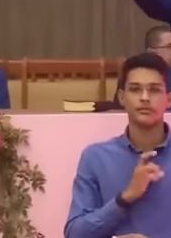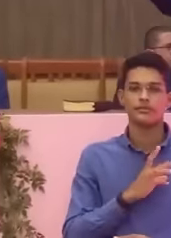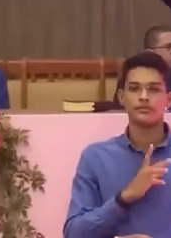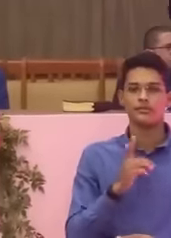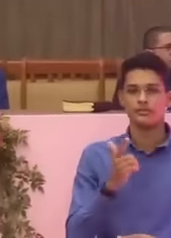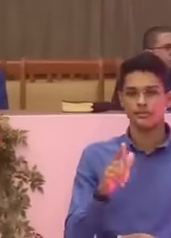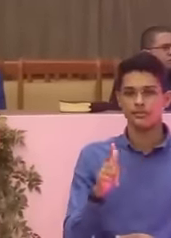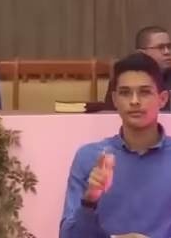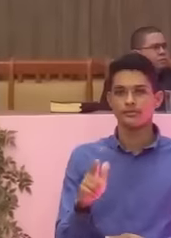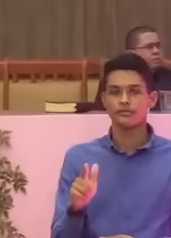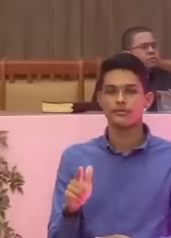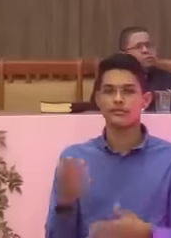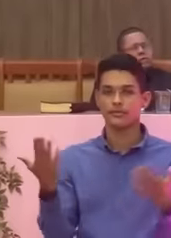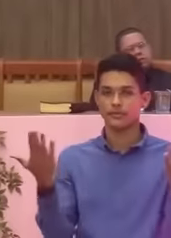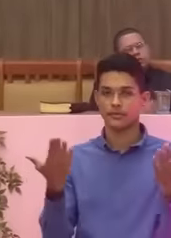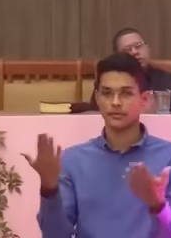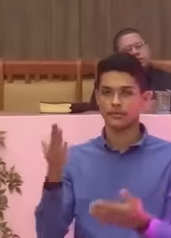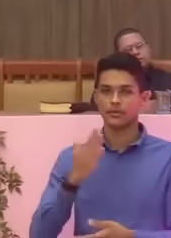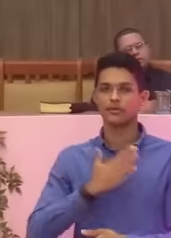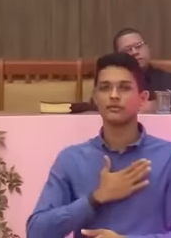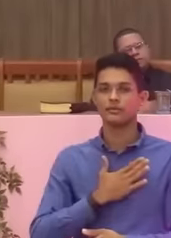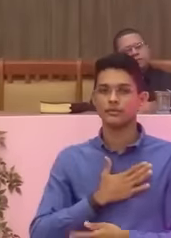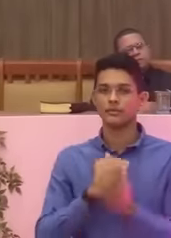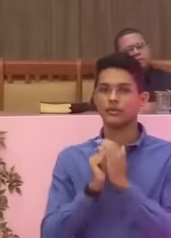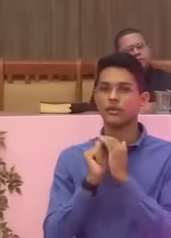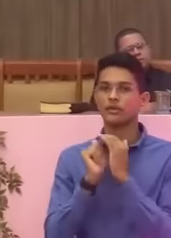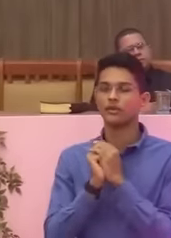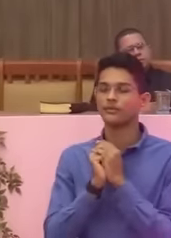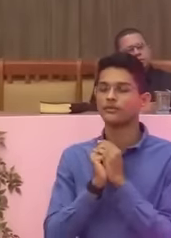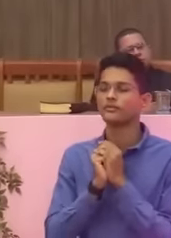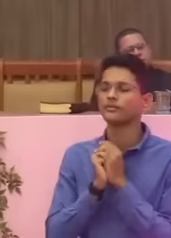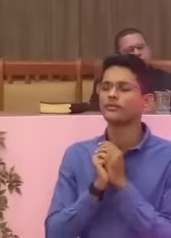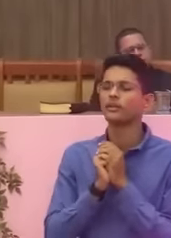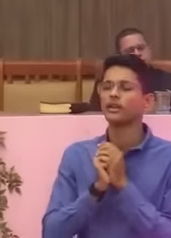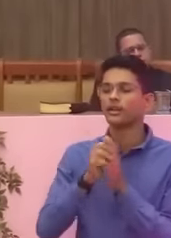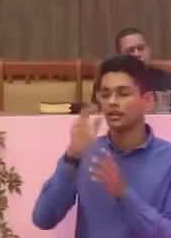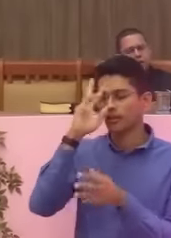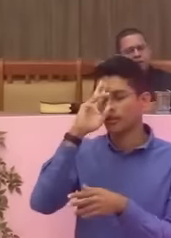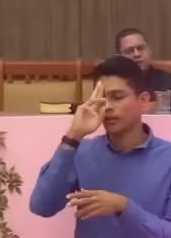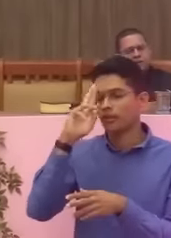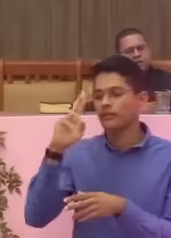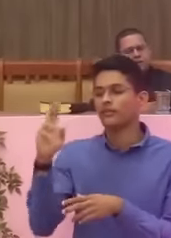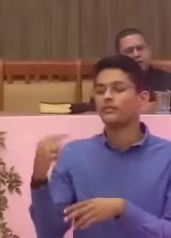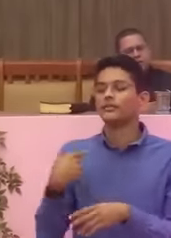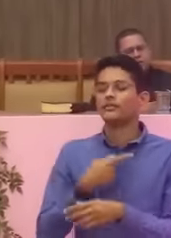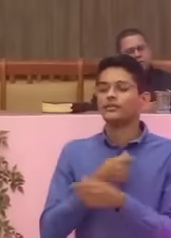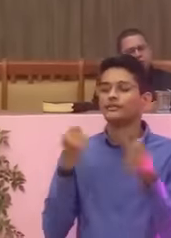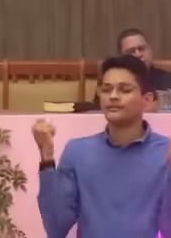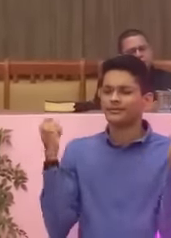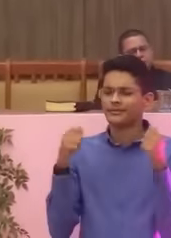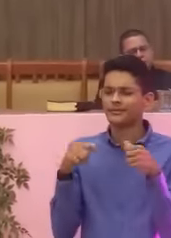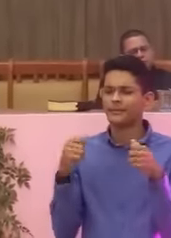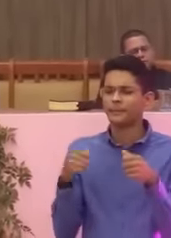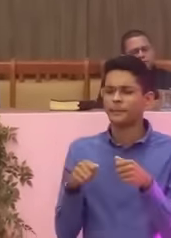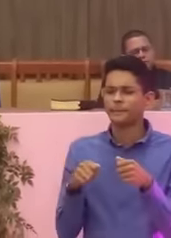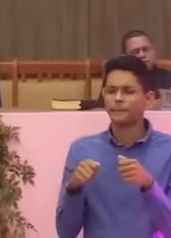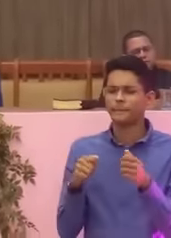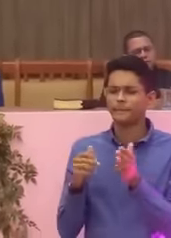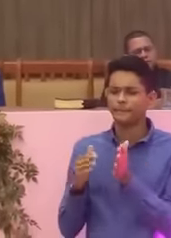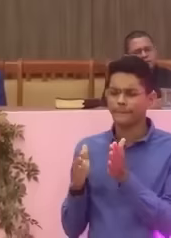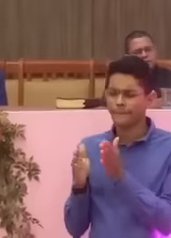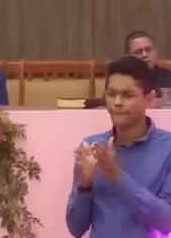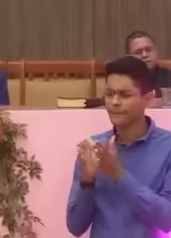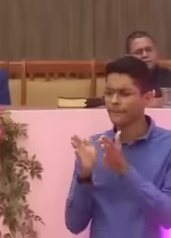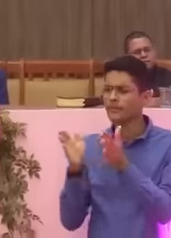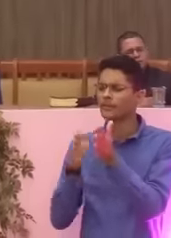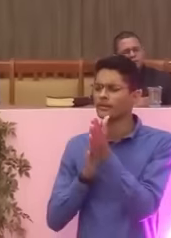coloca a mão no seu coração senhor eu estou falando que nós precisamos andar na legalidade abençoa cada